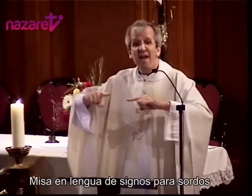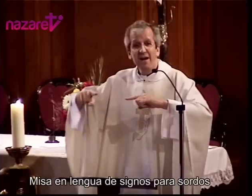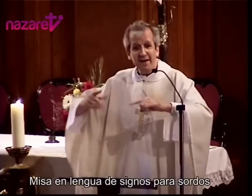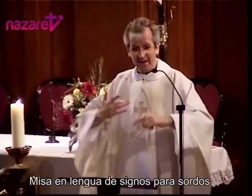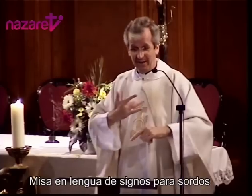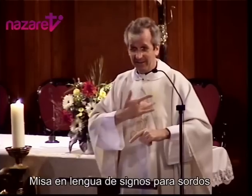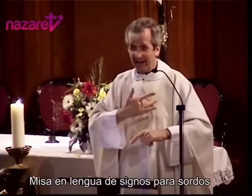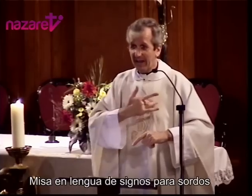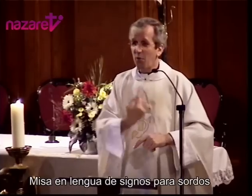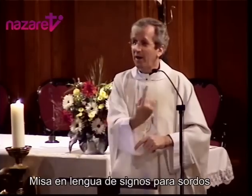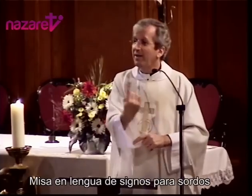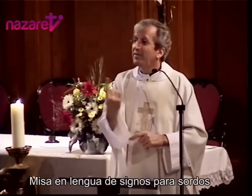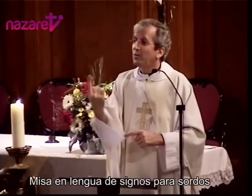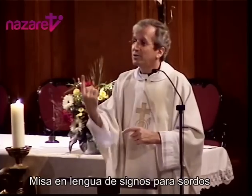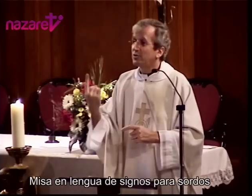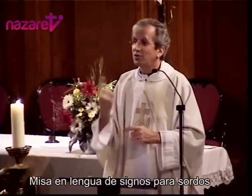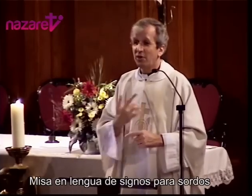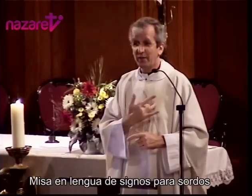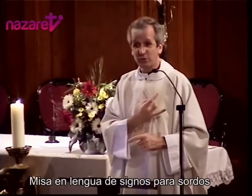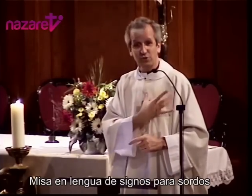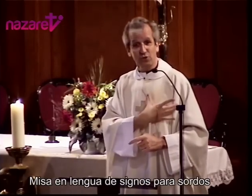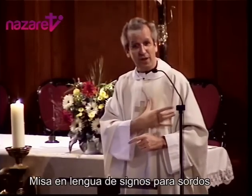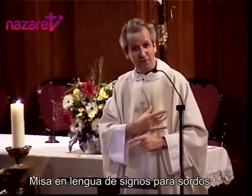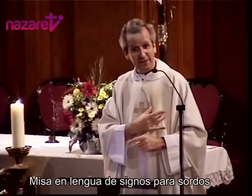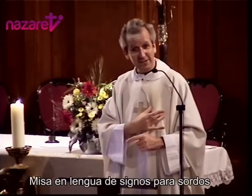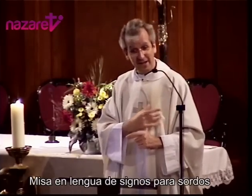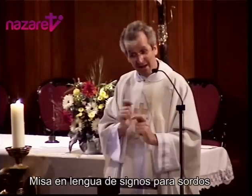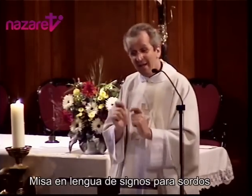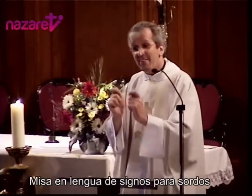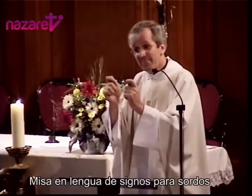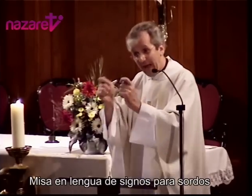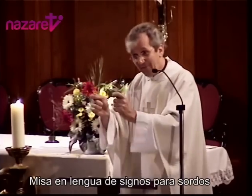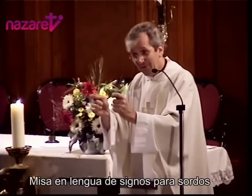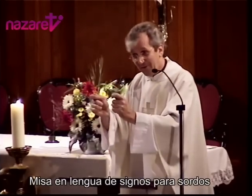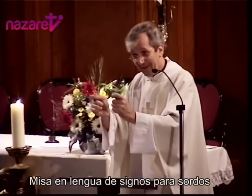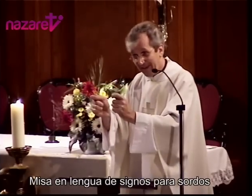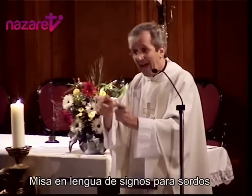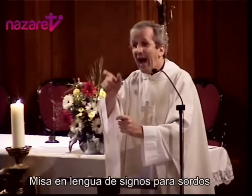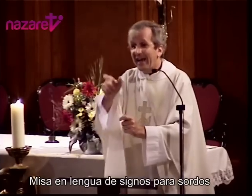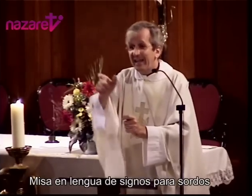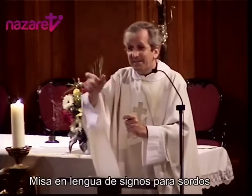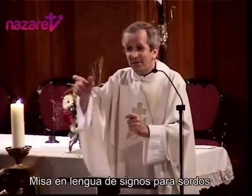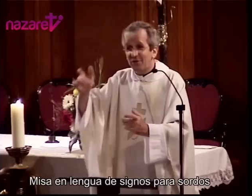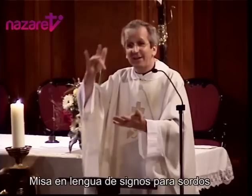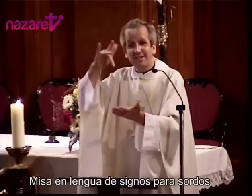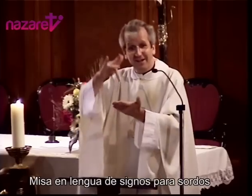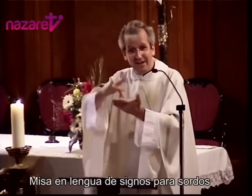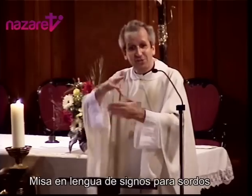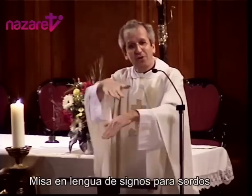el rey de cada uno de nuestros corazones, dando a aquellas personas que les toca